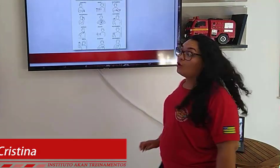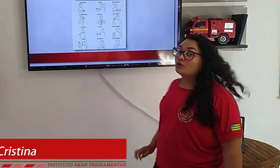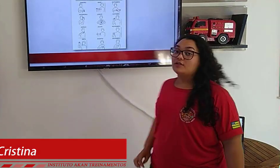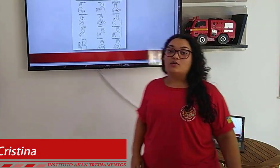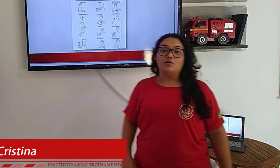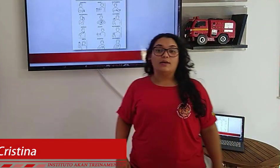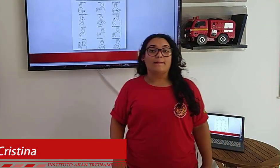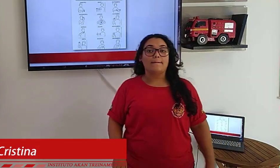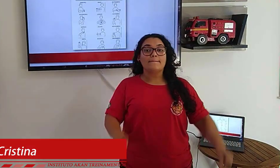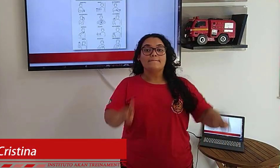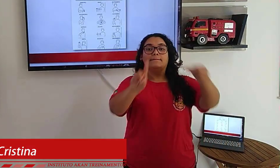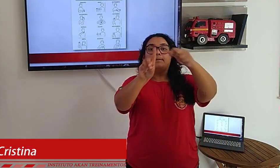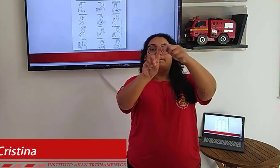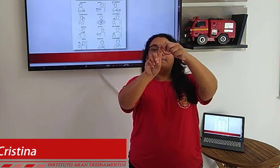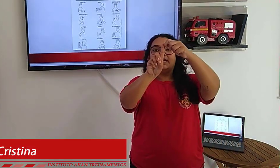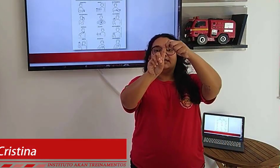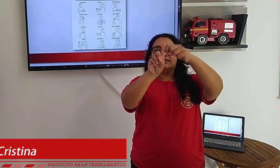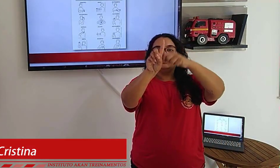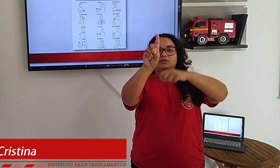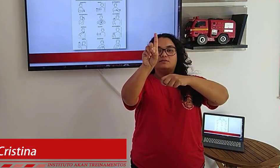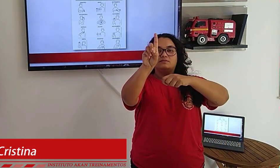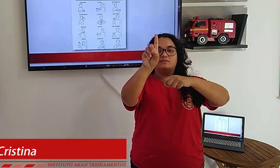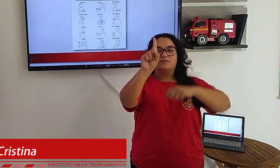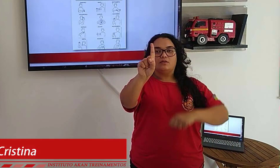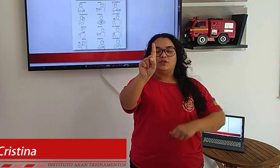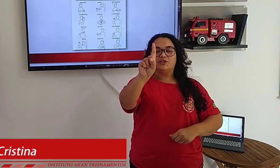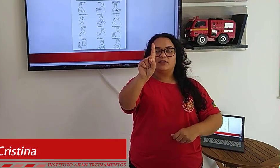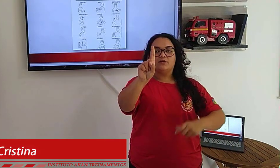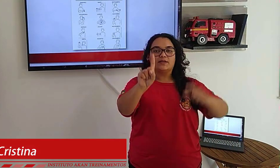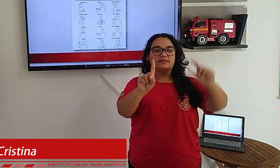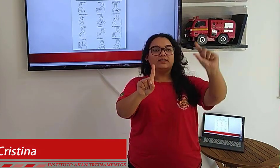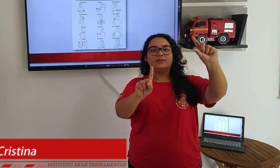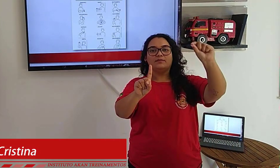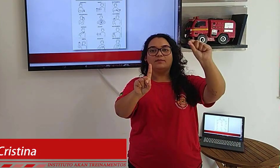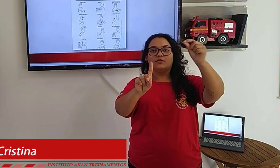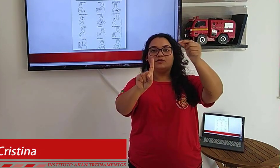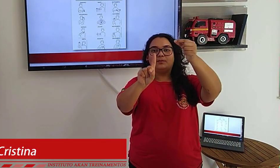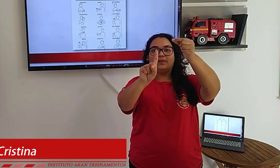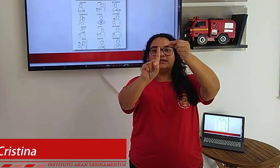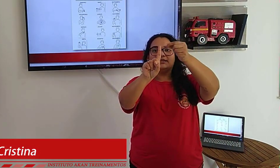Outro agora. Meses, indicador para cima, põe pinça,